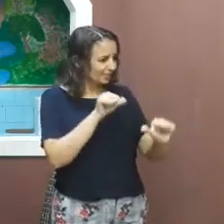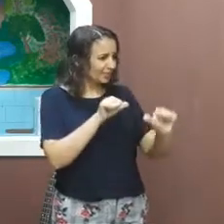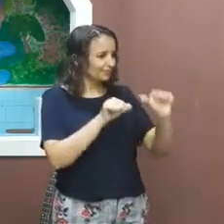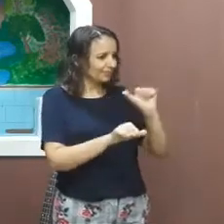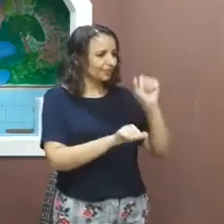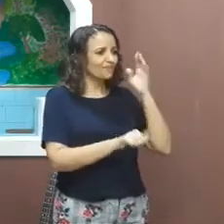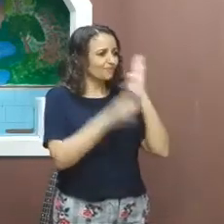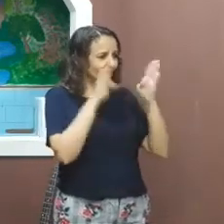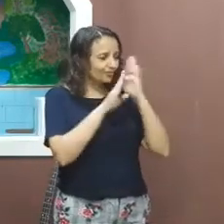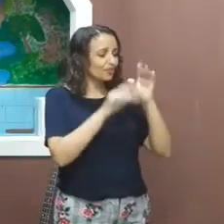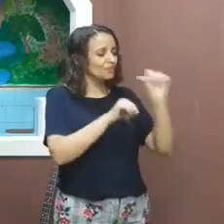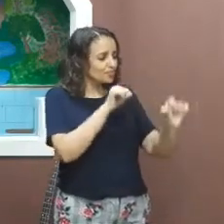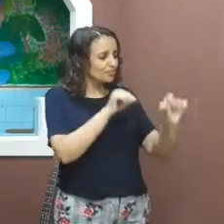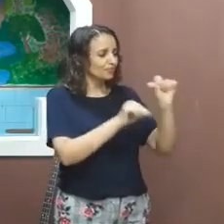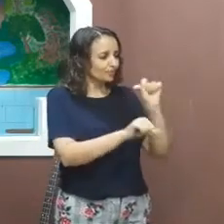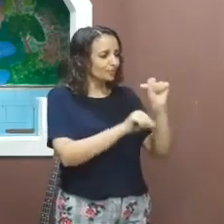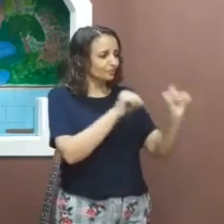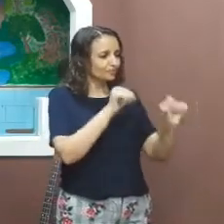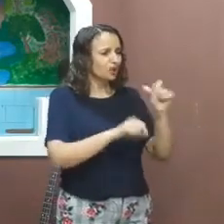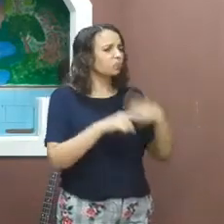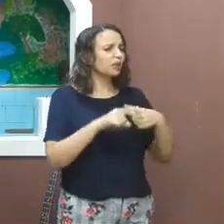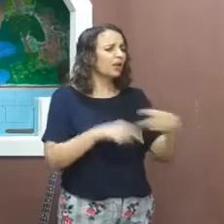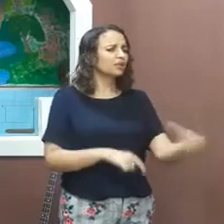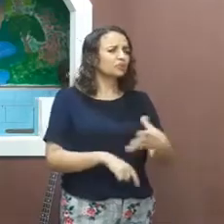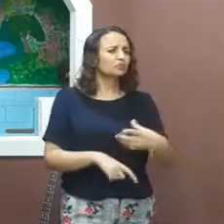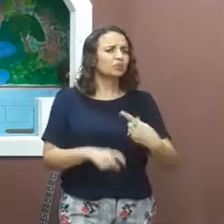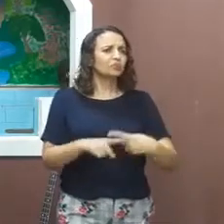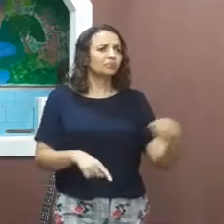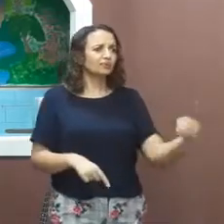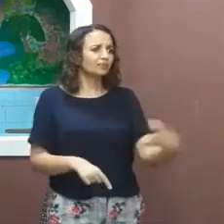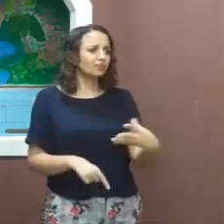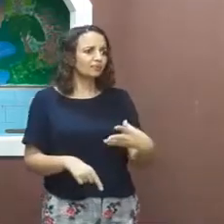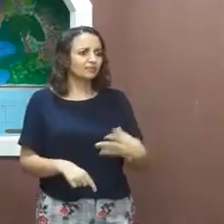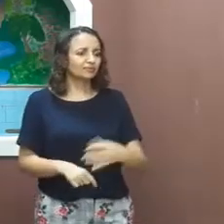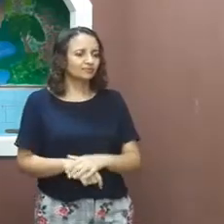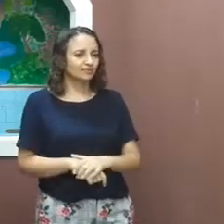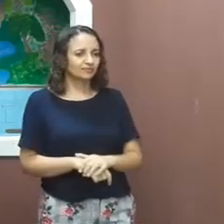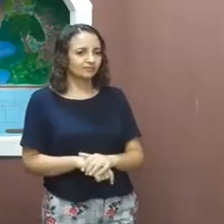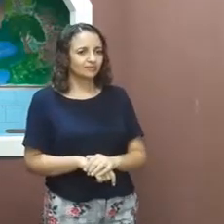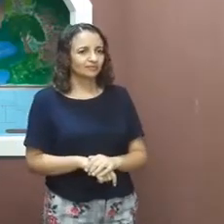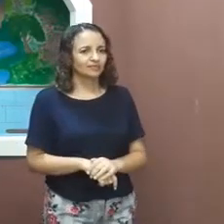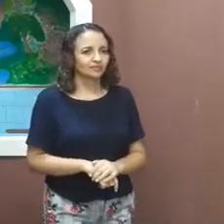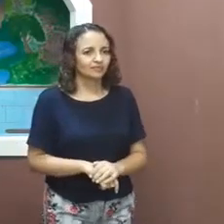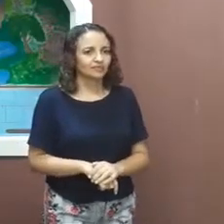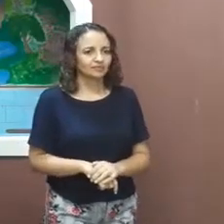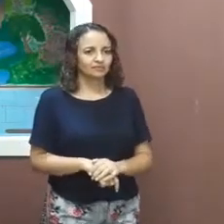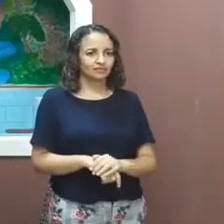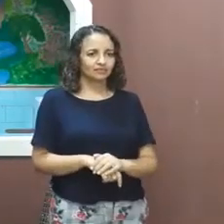lança inovações? O que vocês acham? Hã?